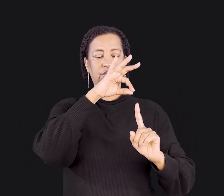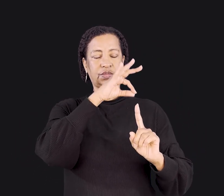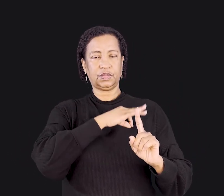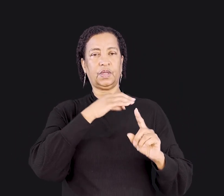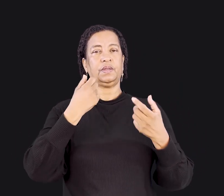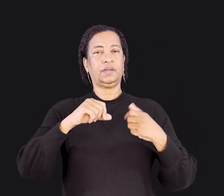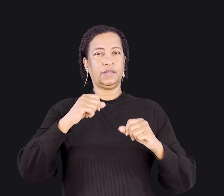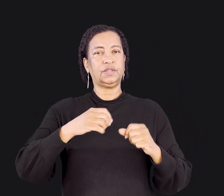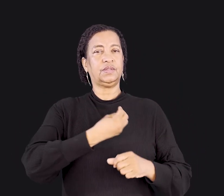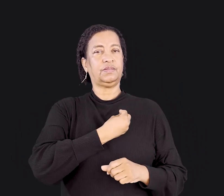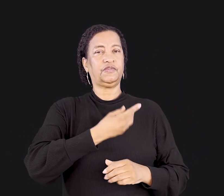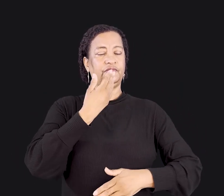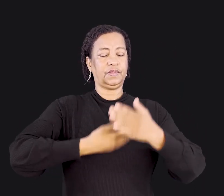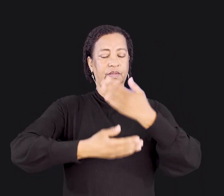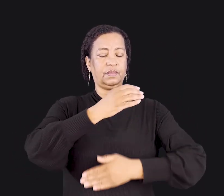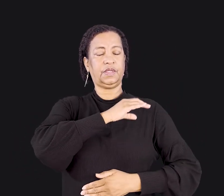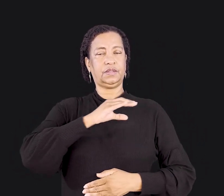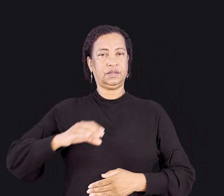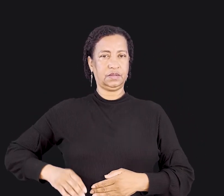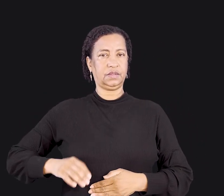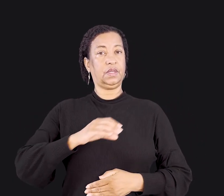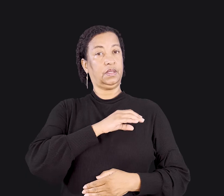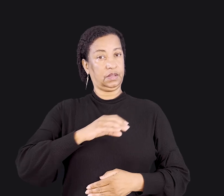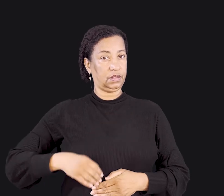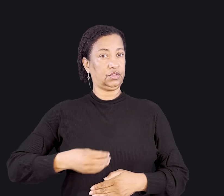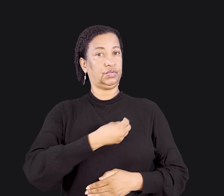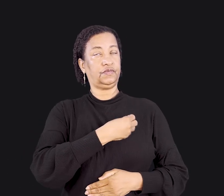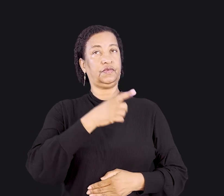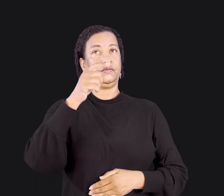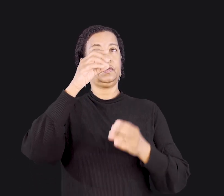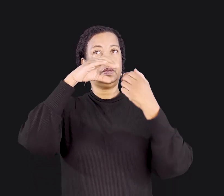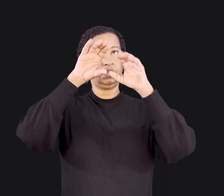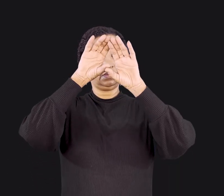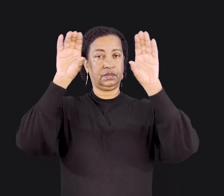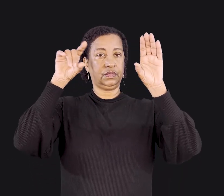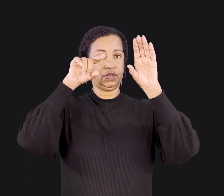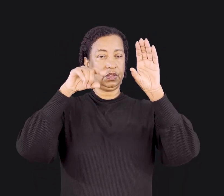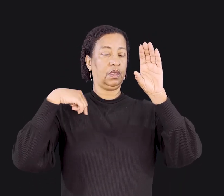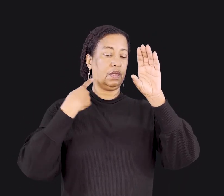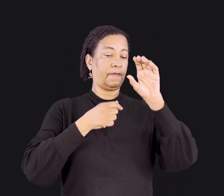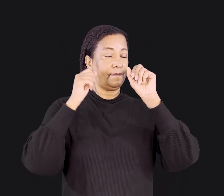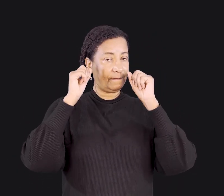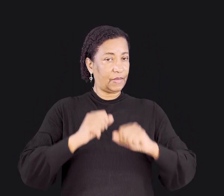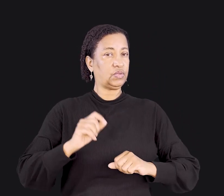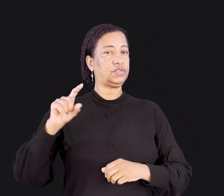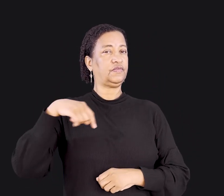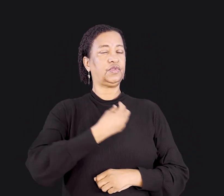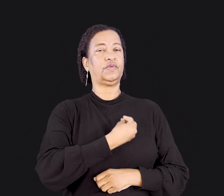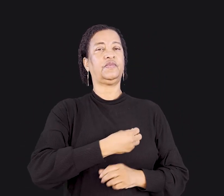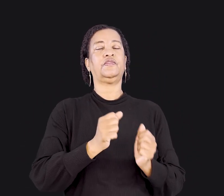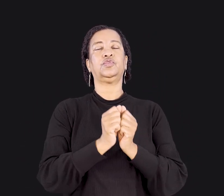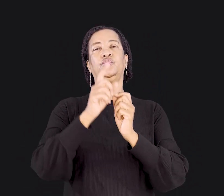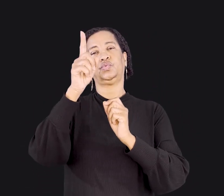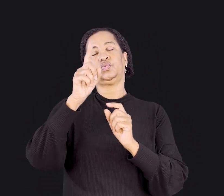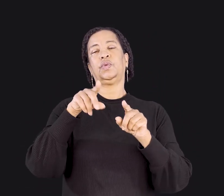Cristo e que Cristo está nessa dimensão celestial e que é possível estarmos com Ele. Ele também diz que através da igreja,